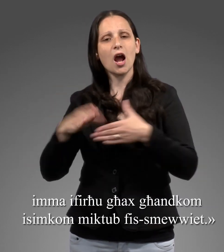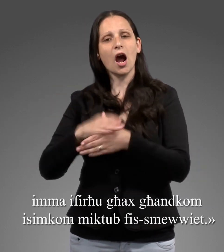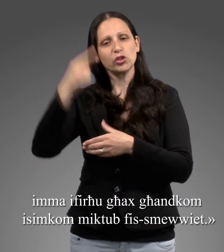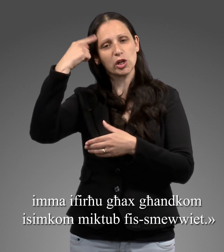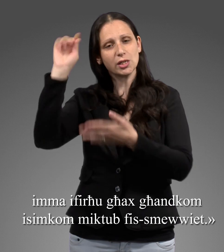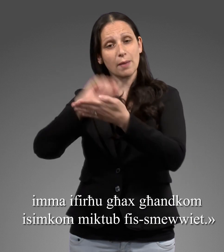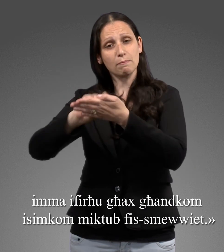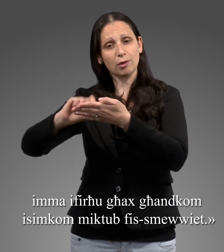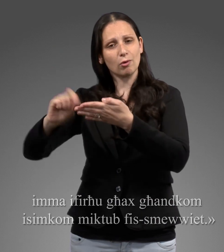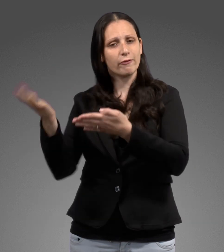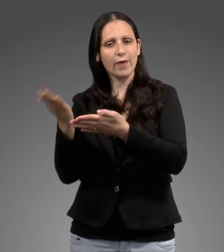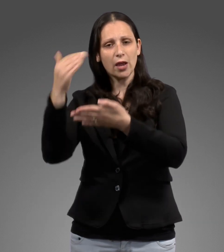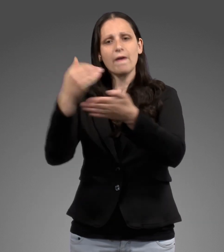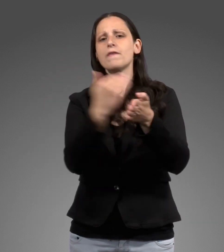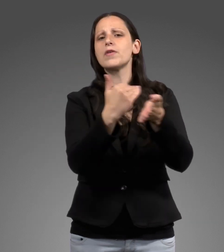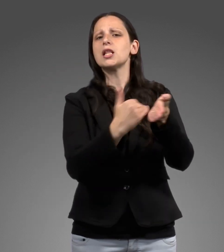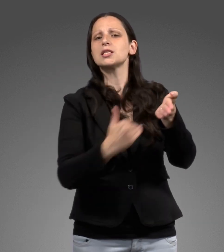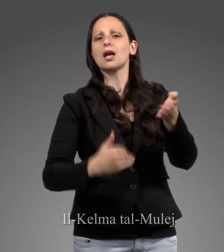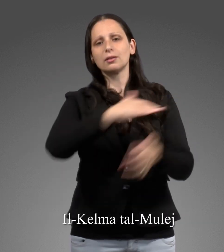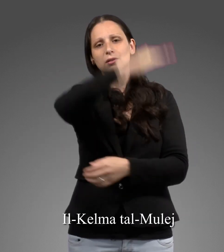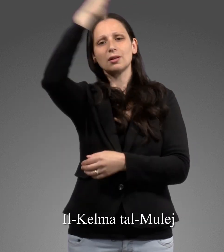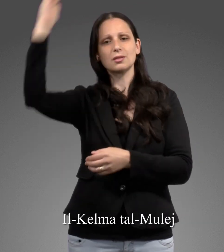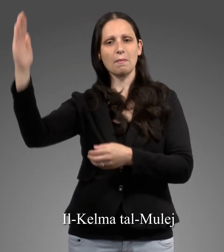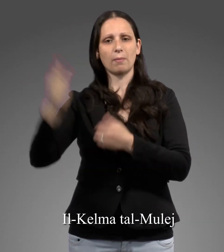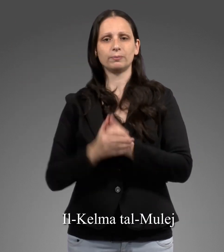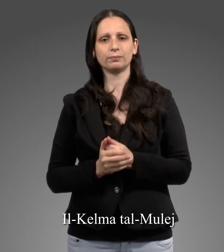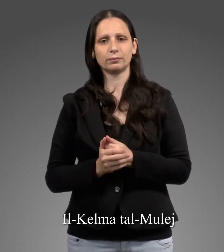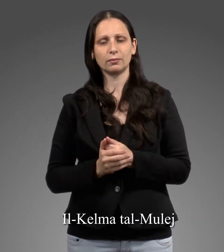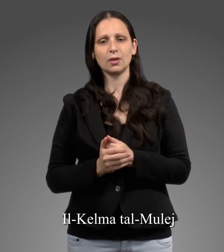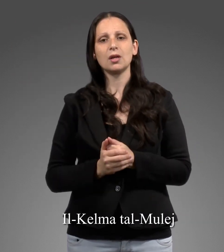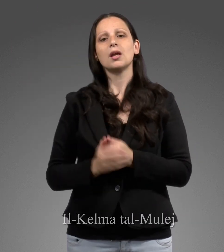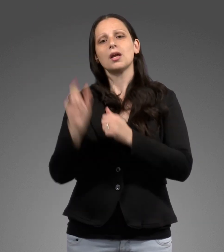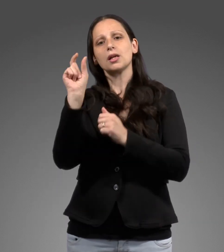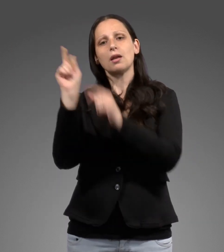miktub fis-smewiet. Il-kelma tan-mulej.